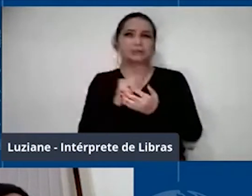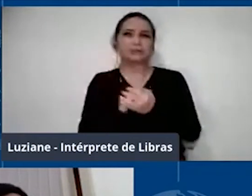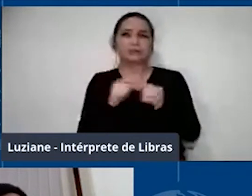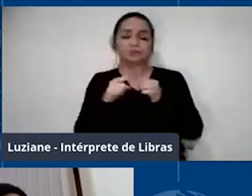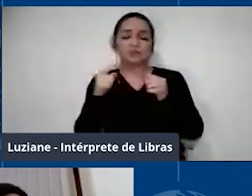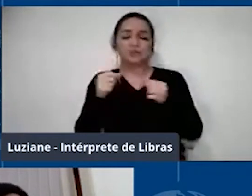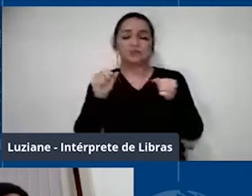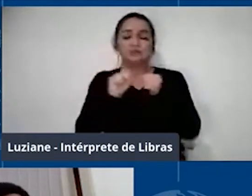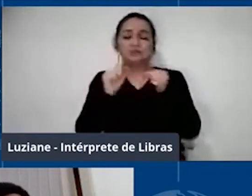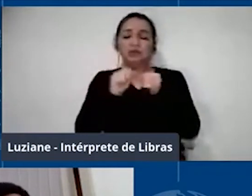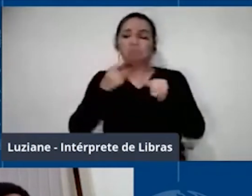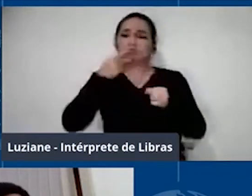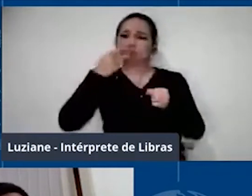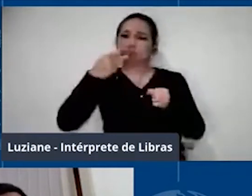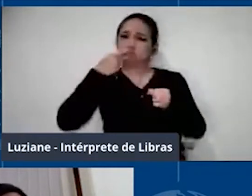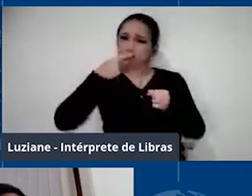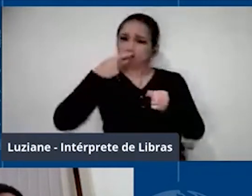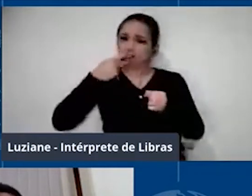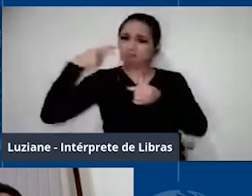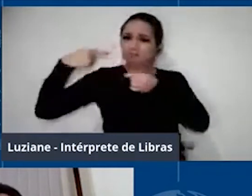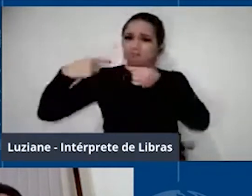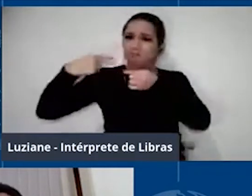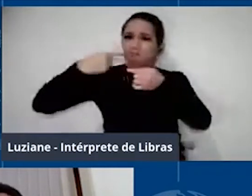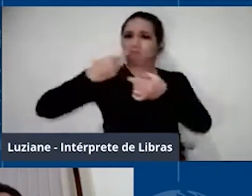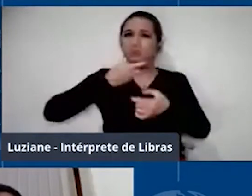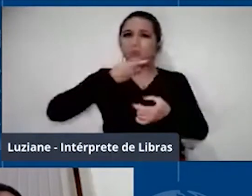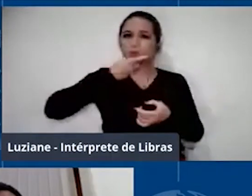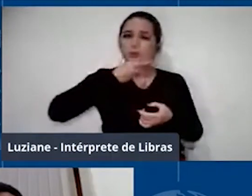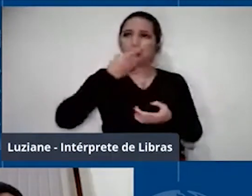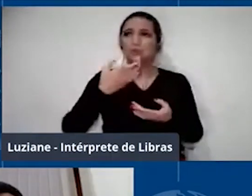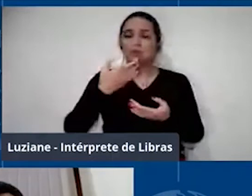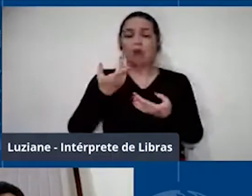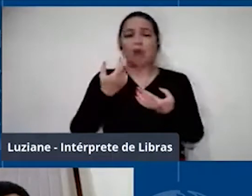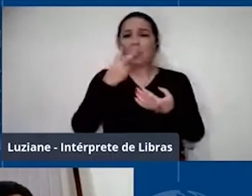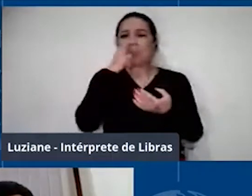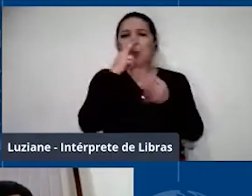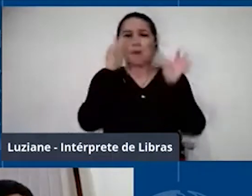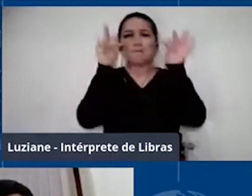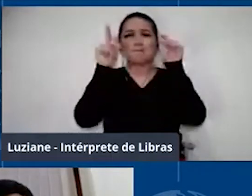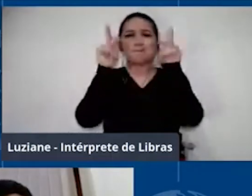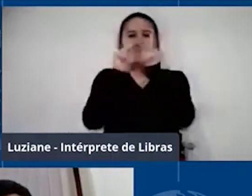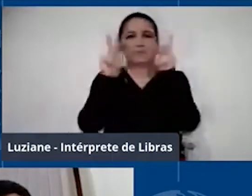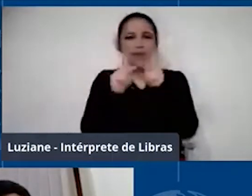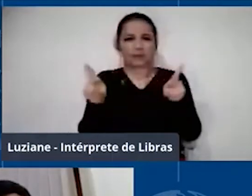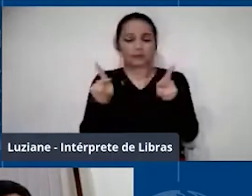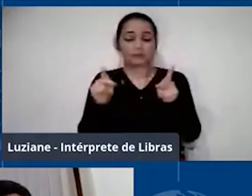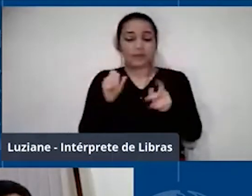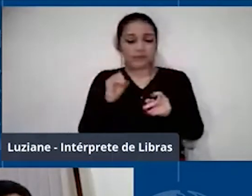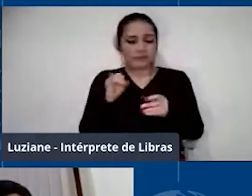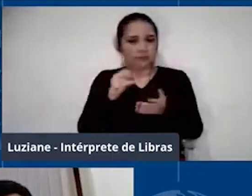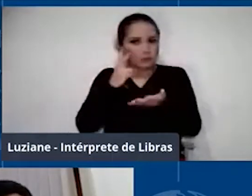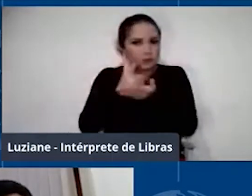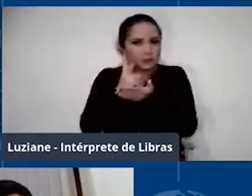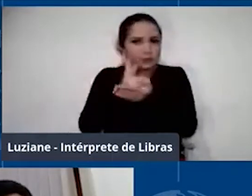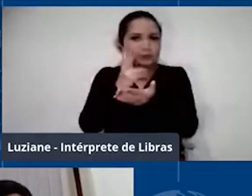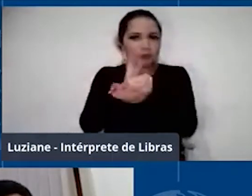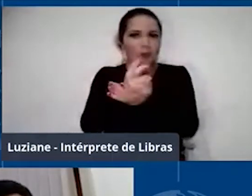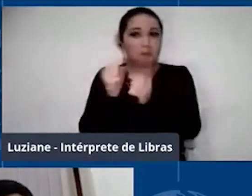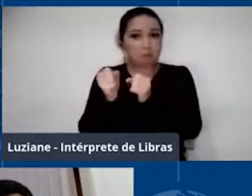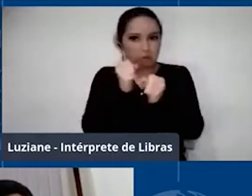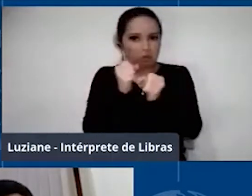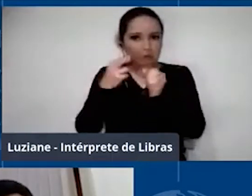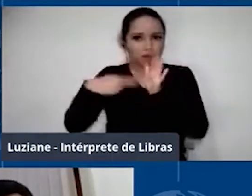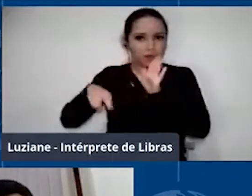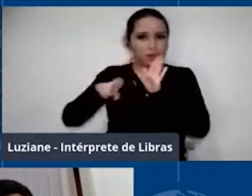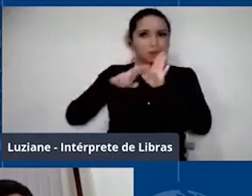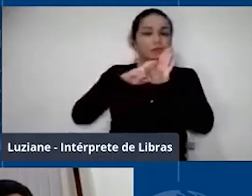um chamamento, eu diria, à pacificação. Então, se ele continuar nesse discurso, ele pode recuperar um pouco